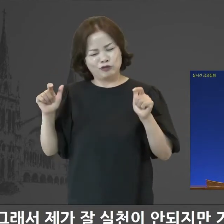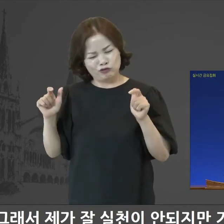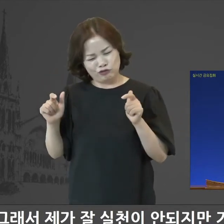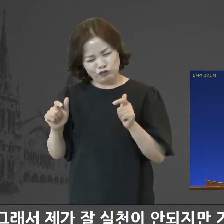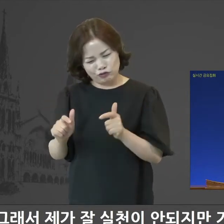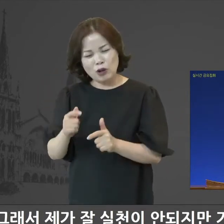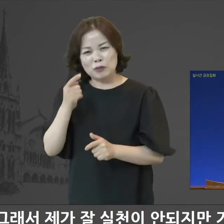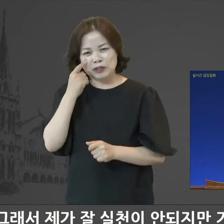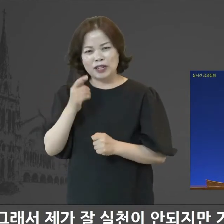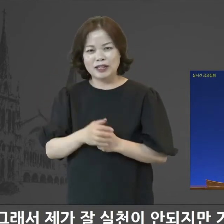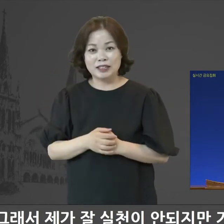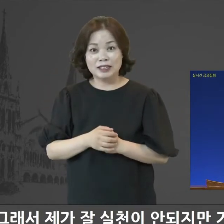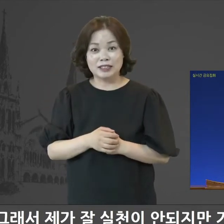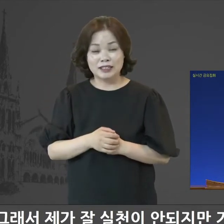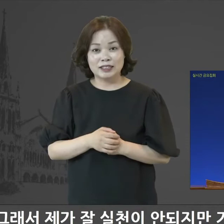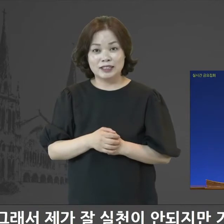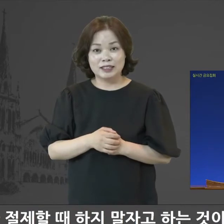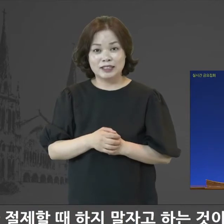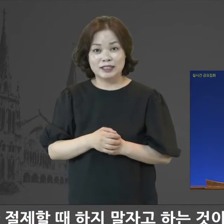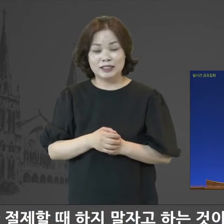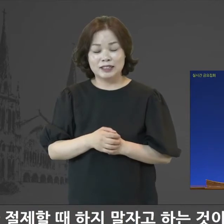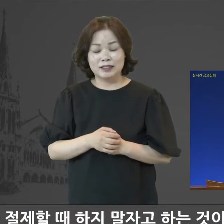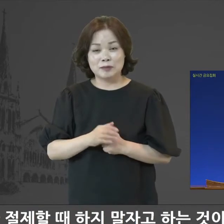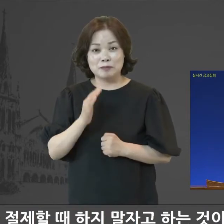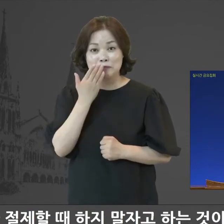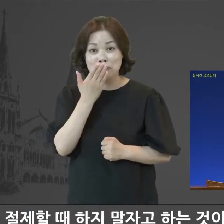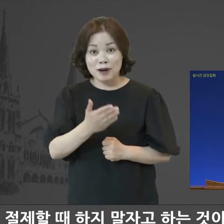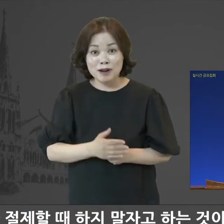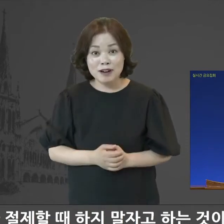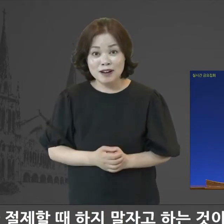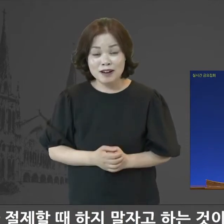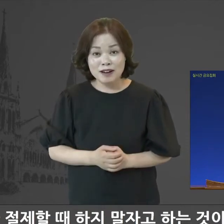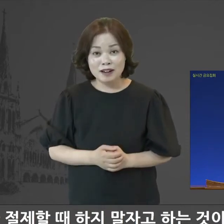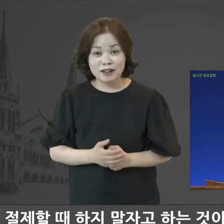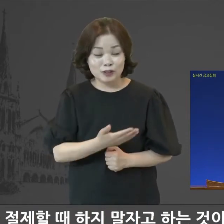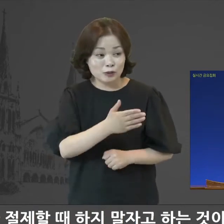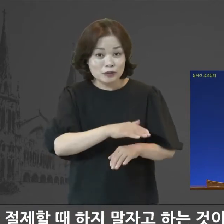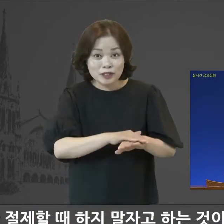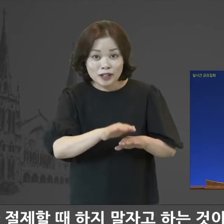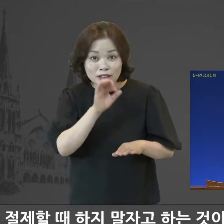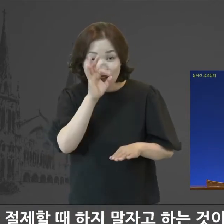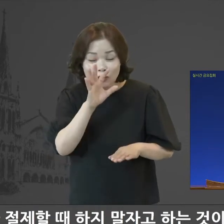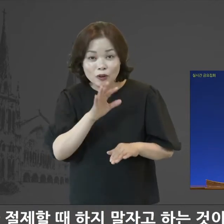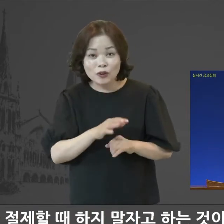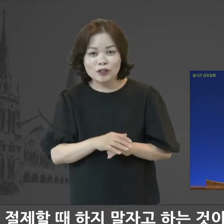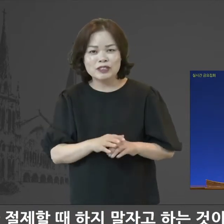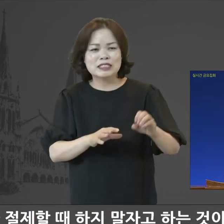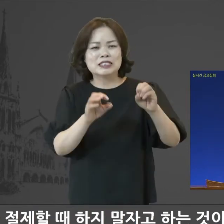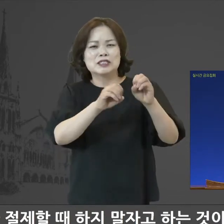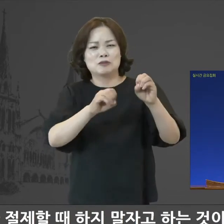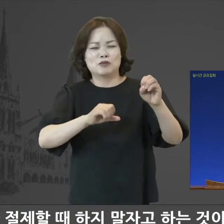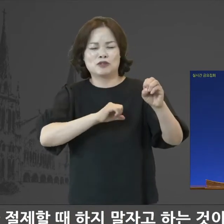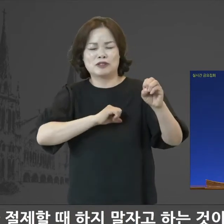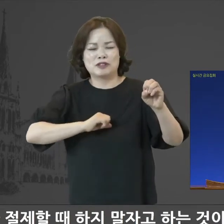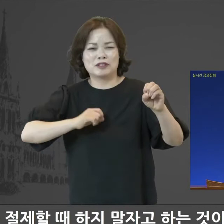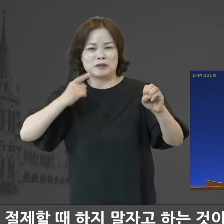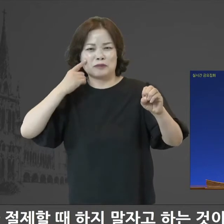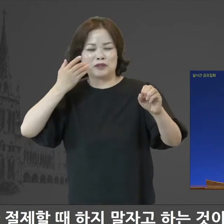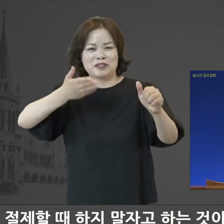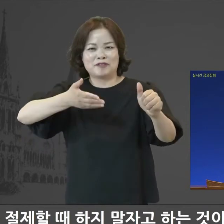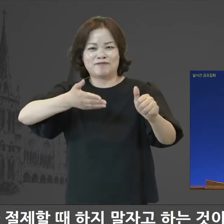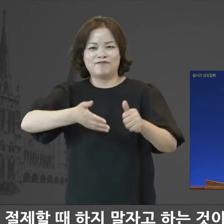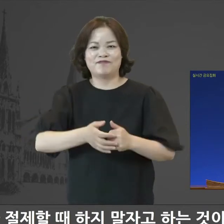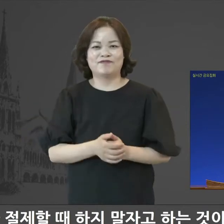줄여보자. 그렇게 하면 될 수 있습니다. 여러분, 잘 안 될 것 같은 거요, 10%만 절제해 보시기를